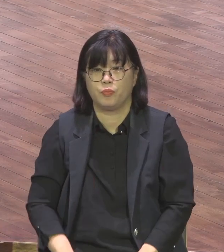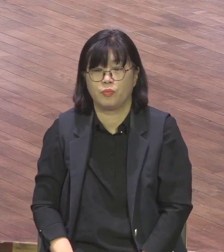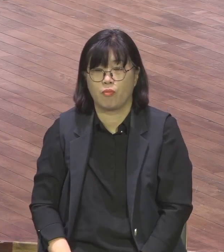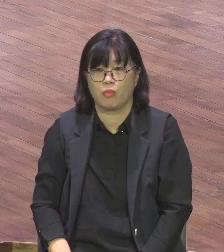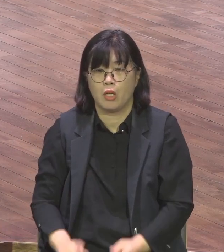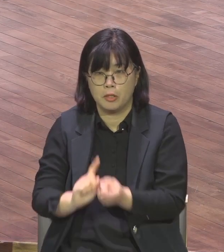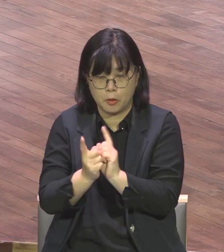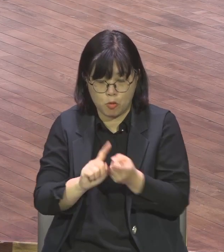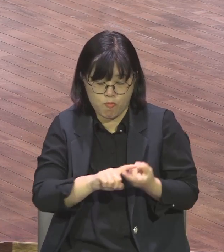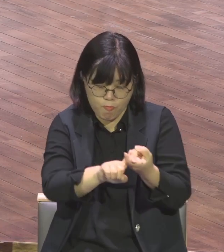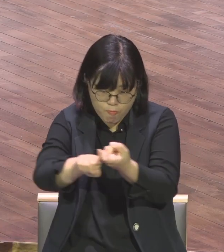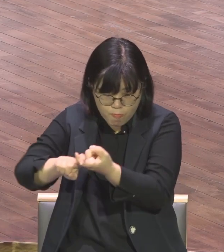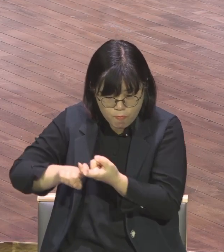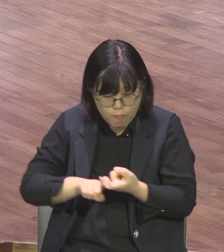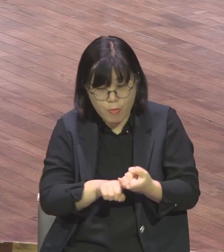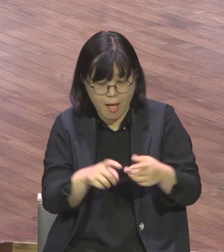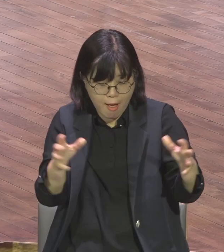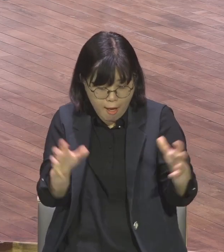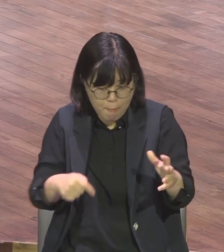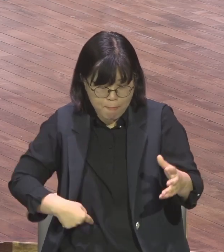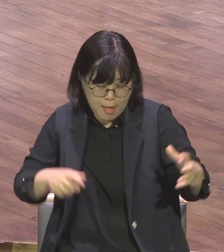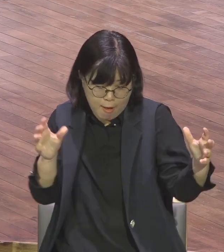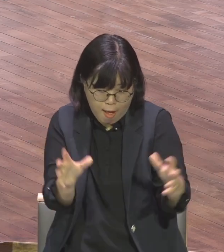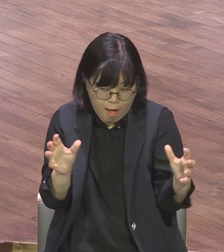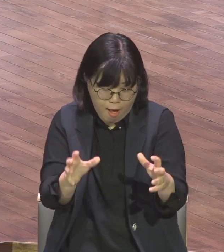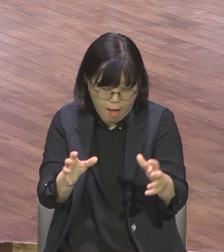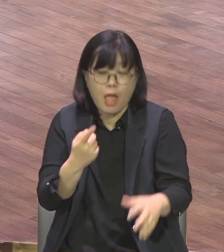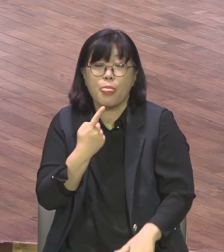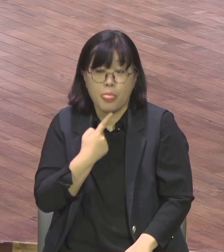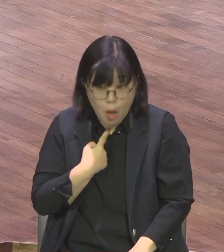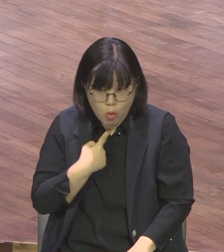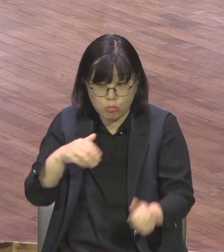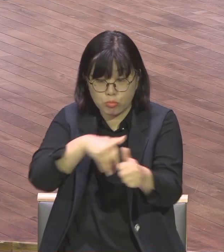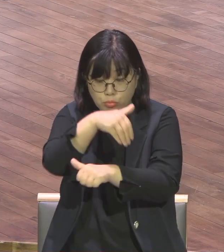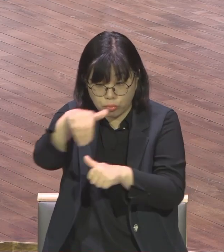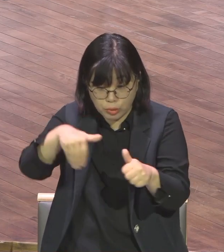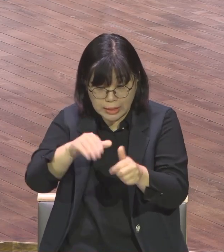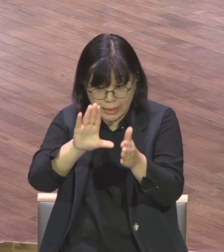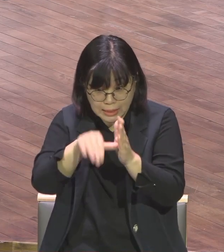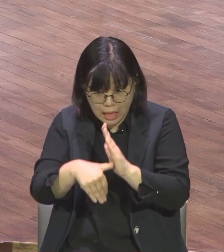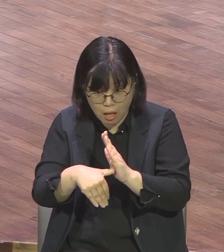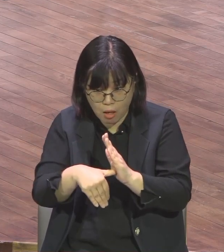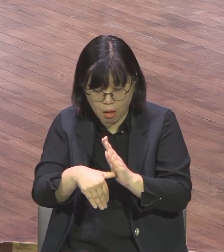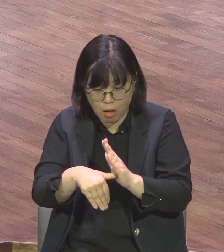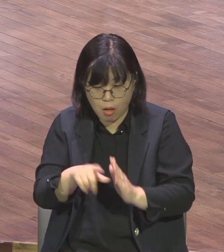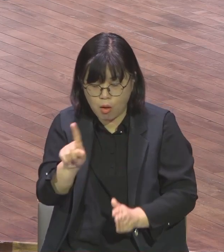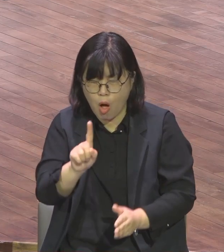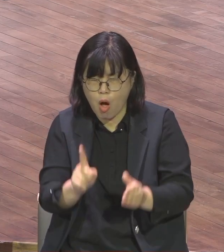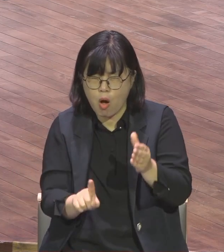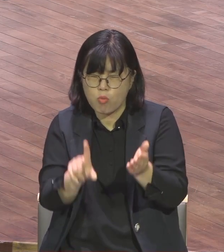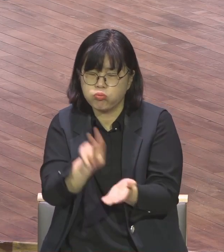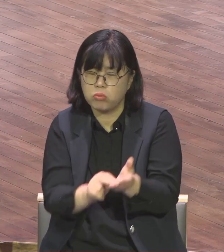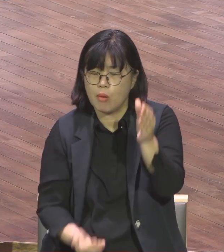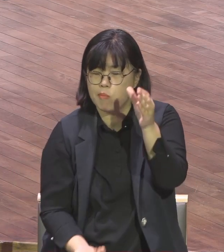그냥. 이 내부에 첫 번째 시험이 닥쳤어요. 본문에 보면 이 부부가 죽게 된